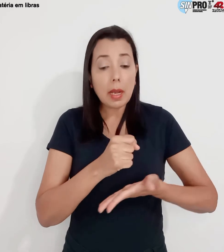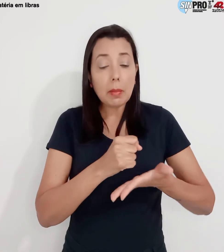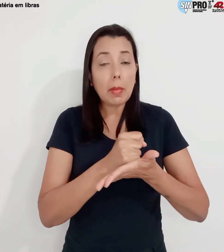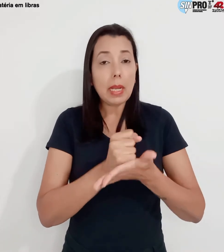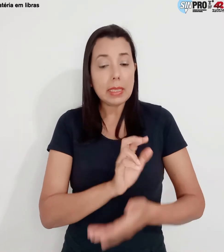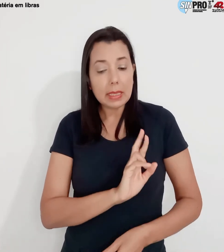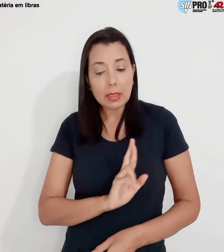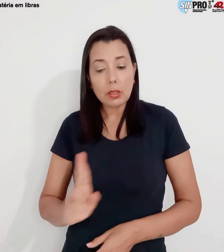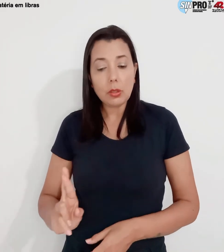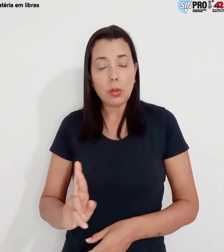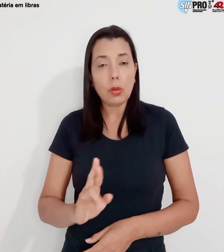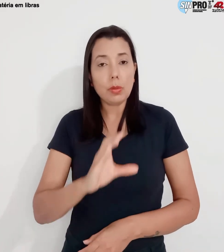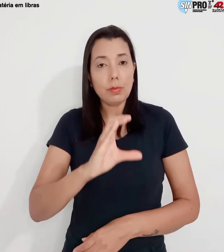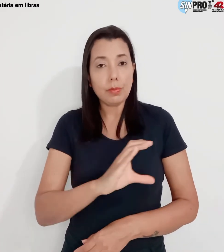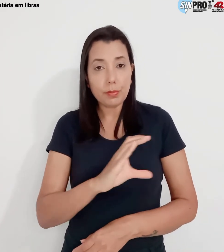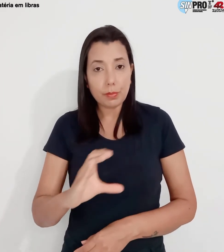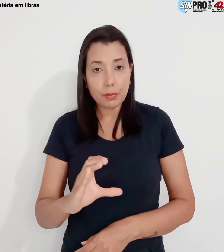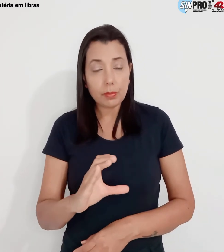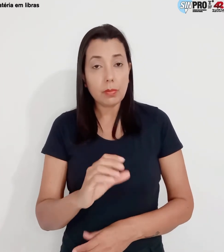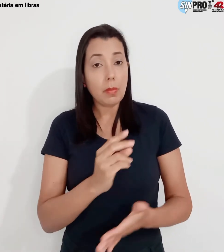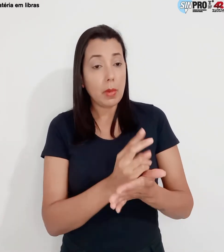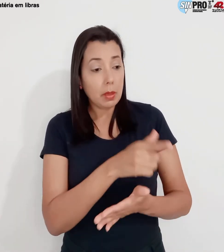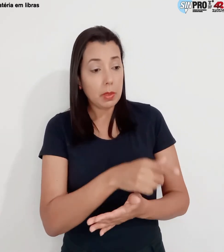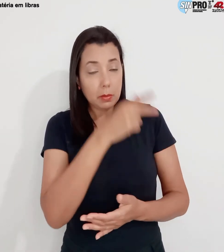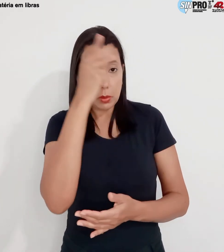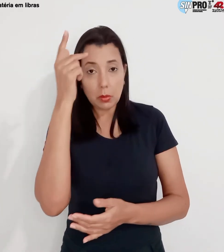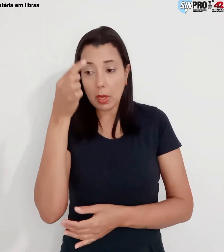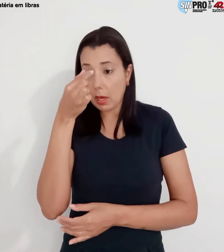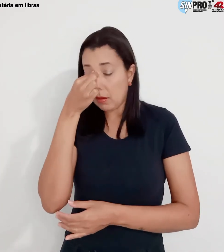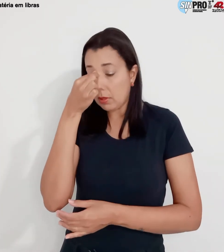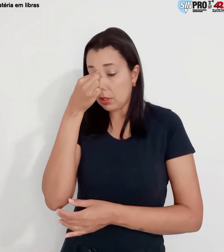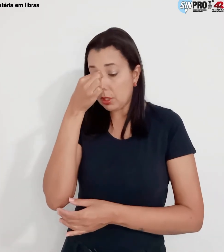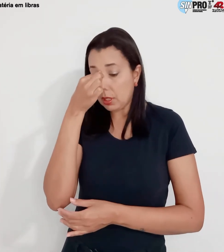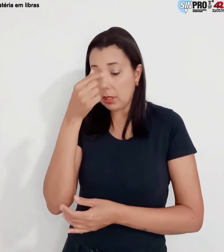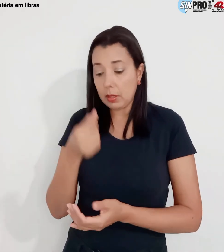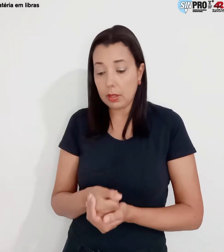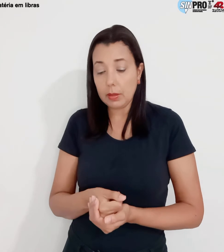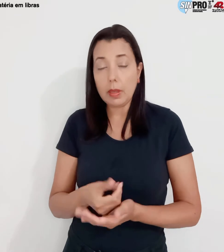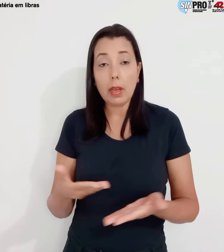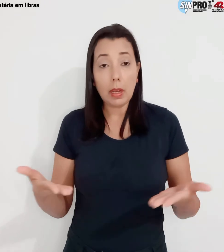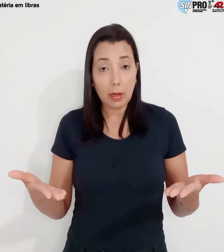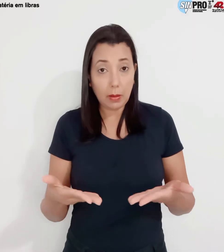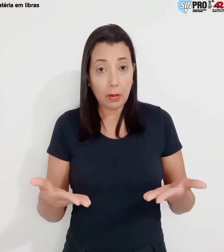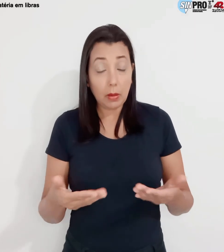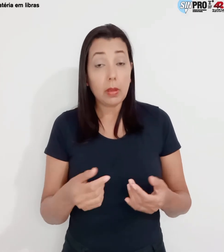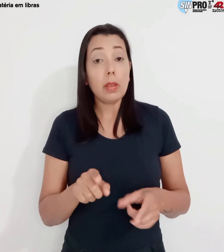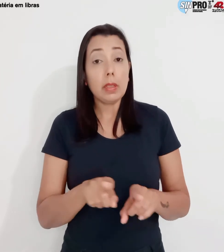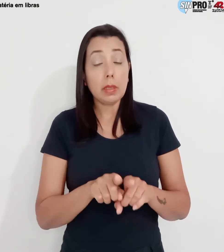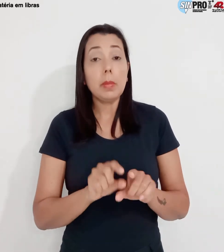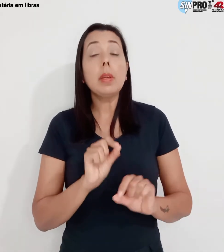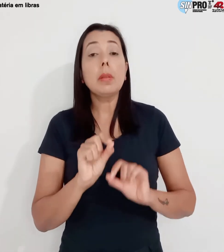fundamentalismo religioso cristão, tanto dos evangélicos neopentecostais como os